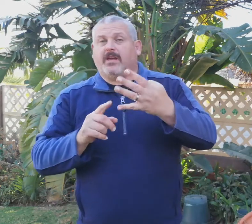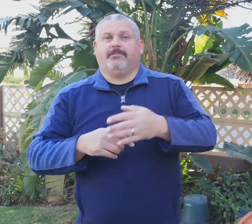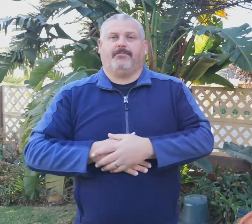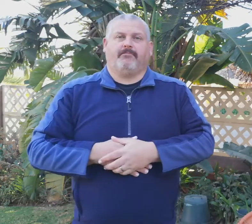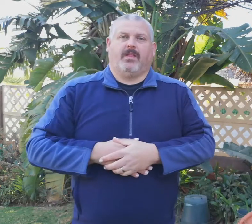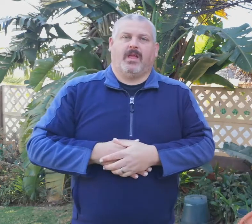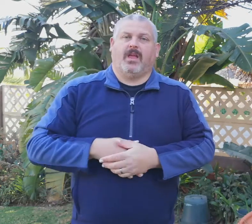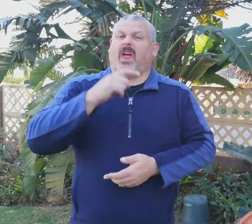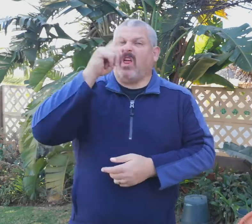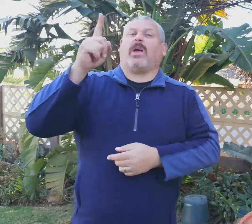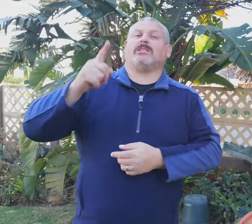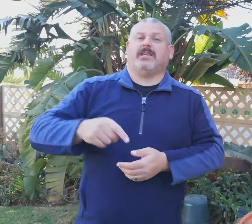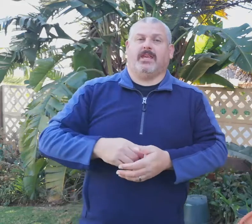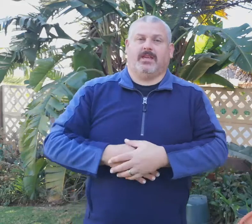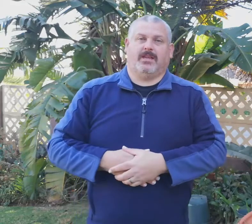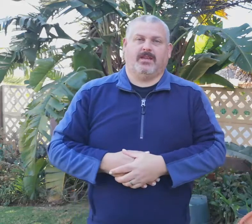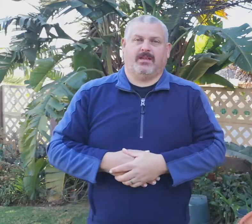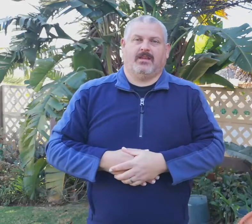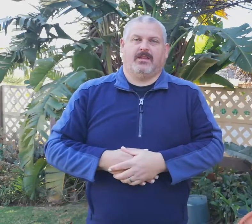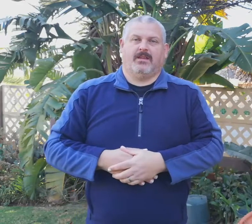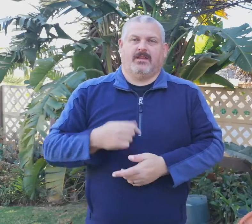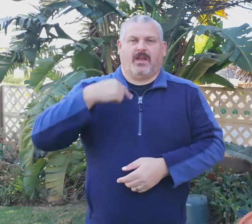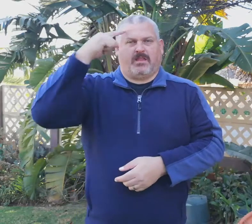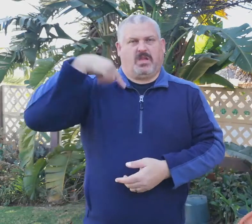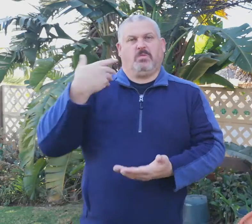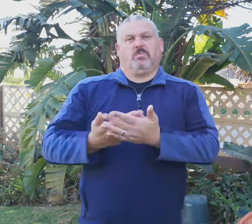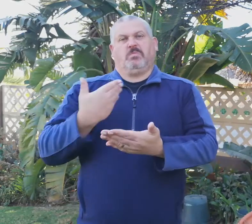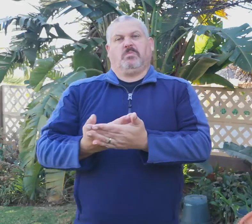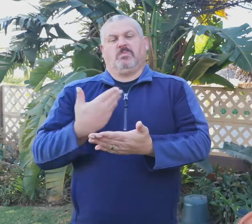Bede arrogantis. Dit is